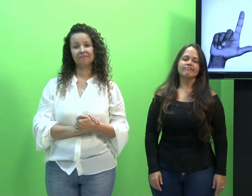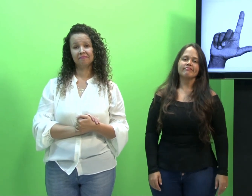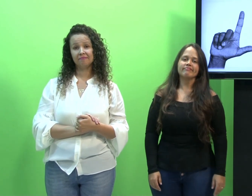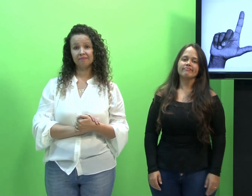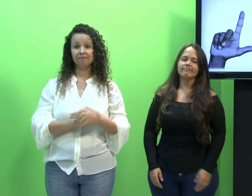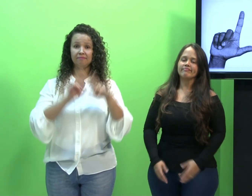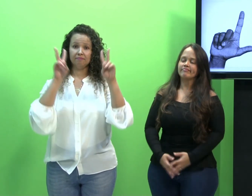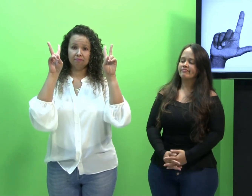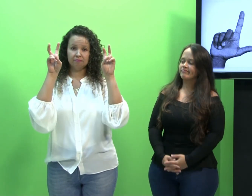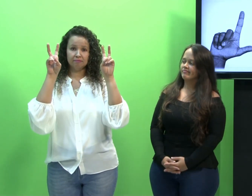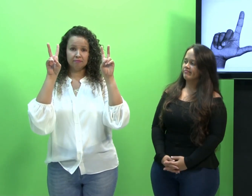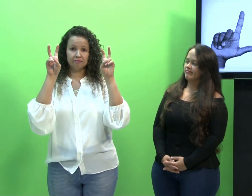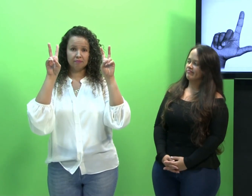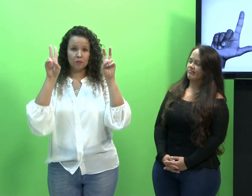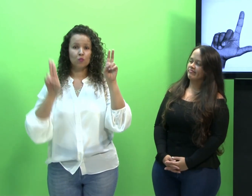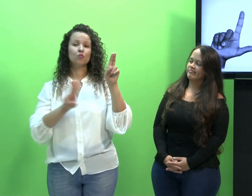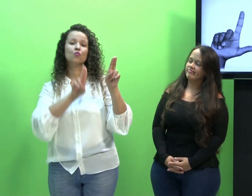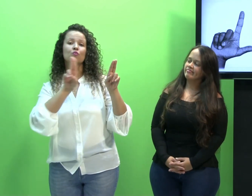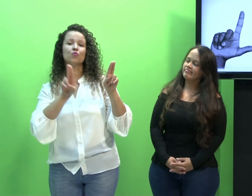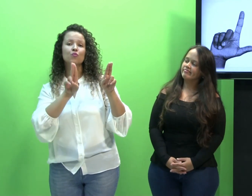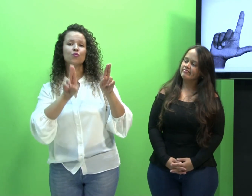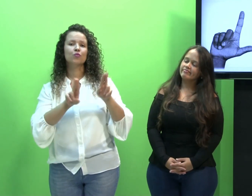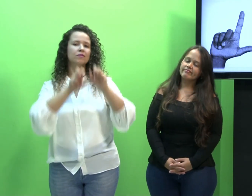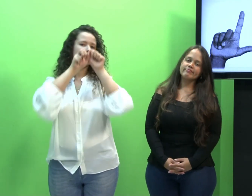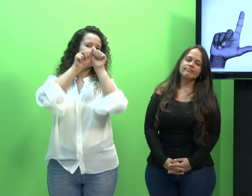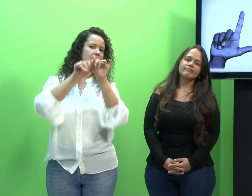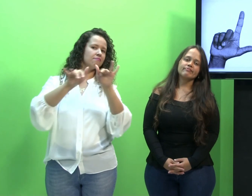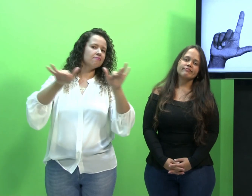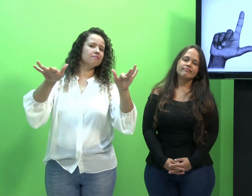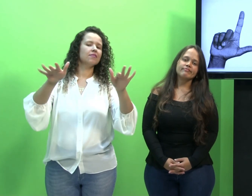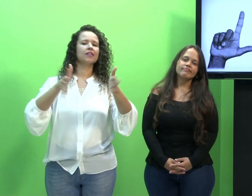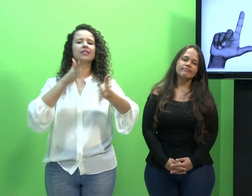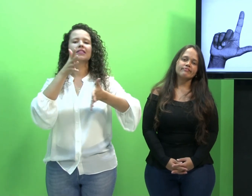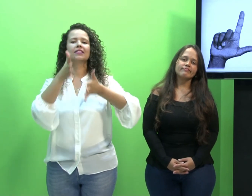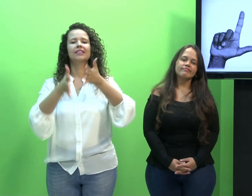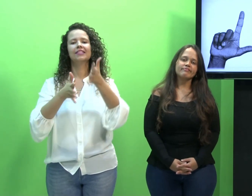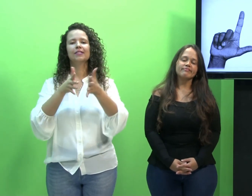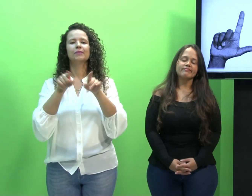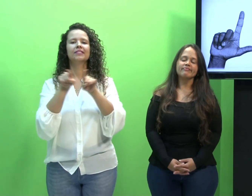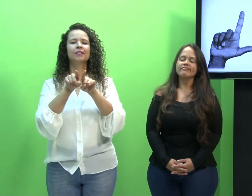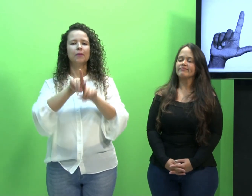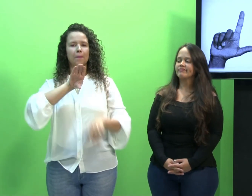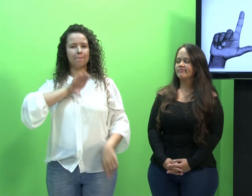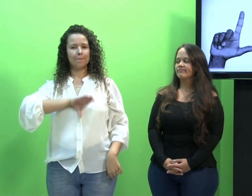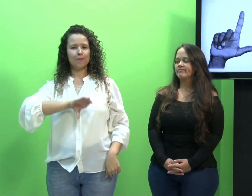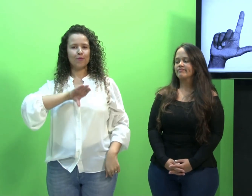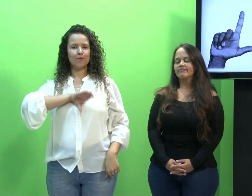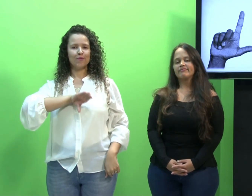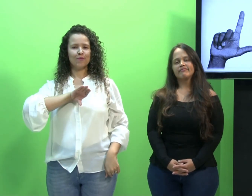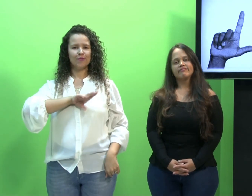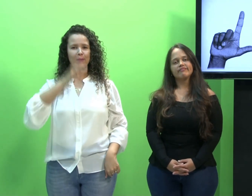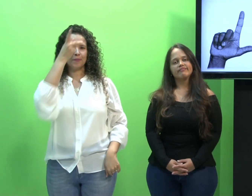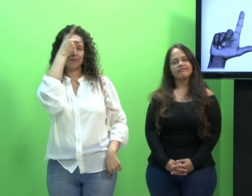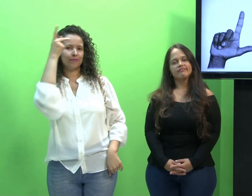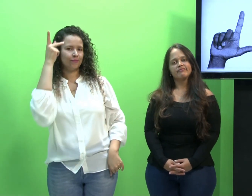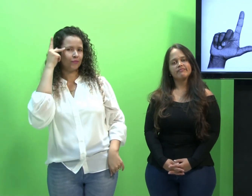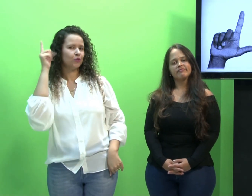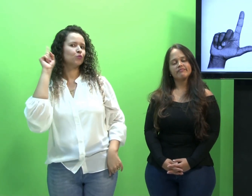Sobre o uso e a difusão da Libras e da língua portuguesa para o acesso das pessoas surdas